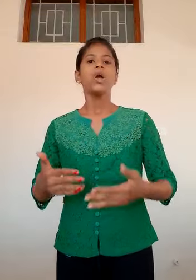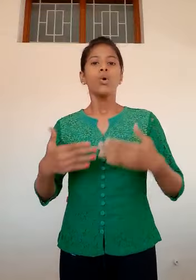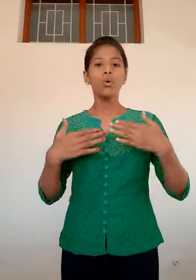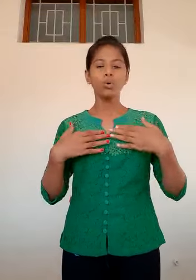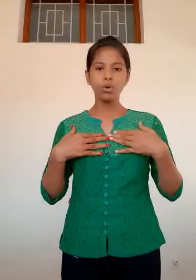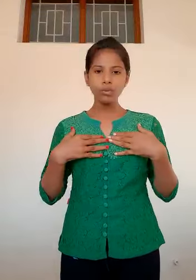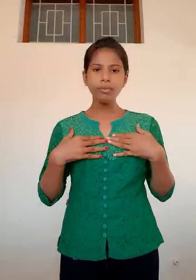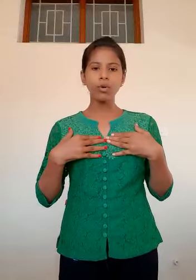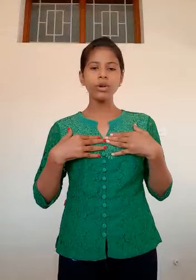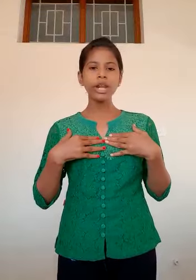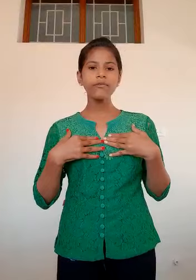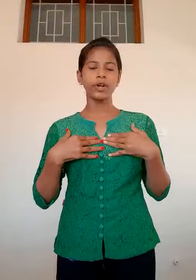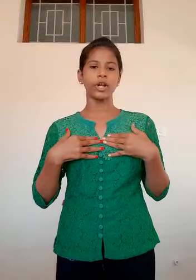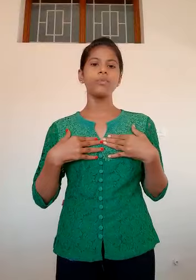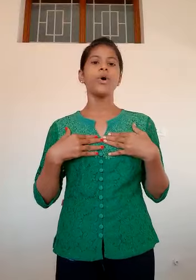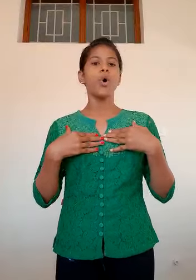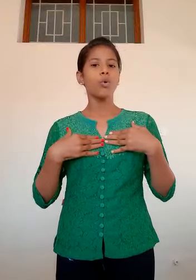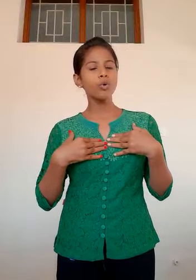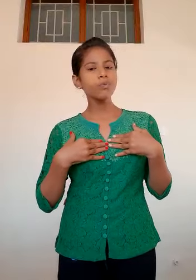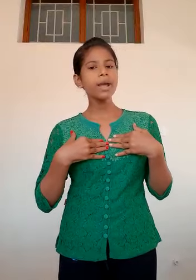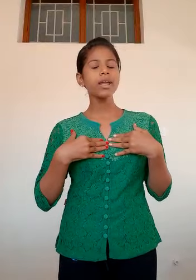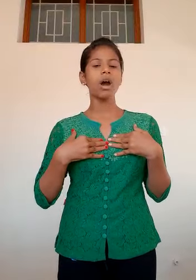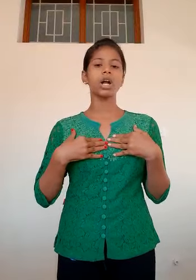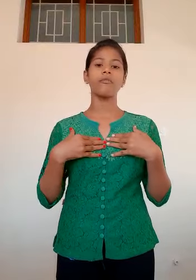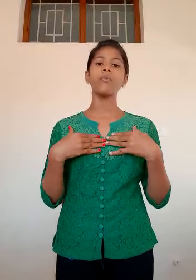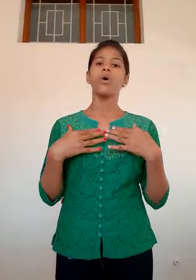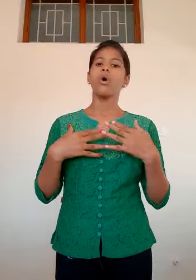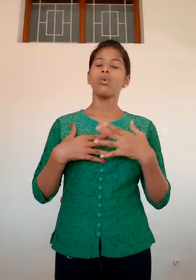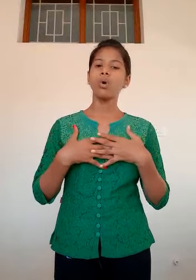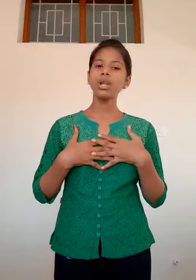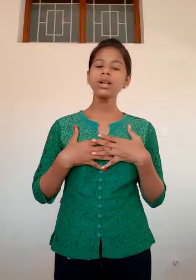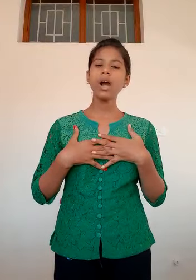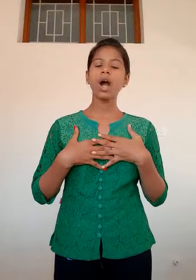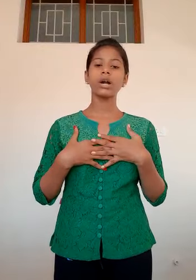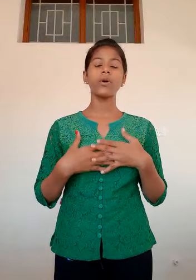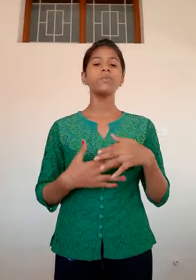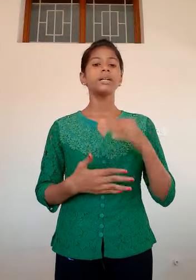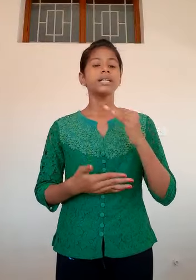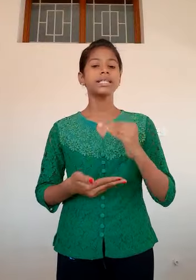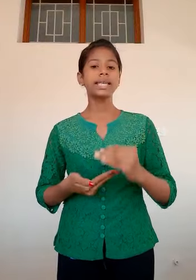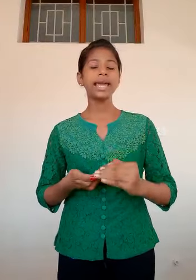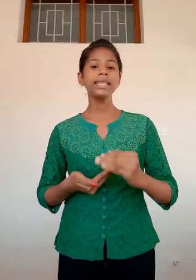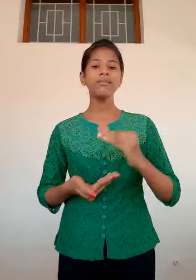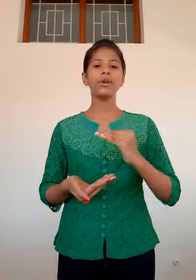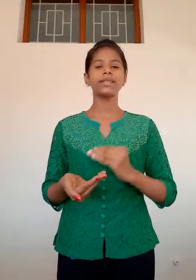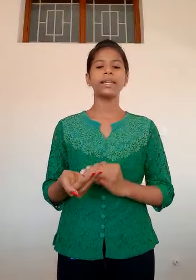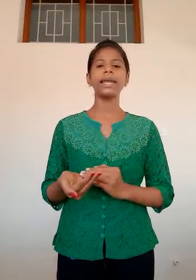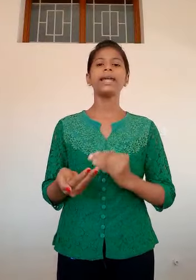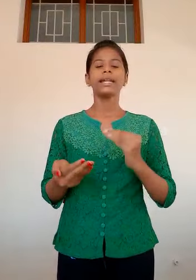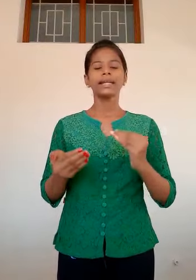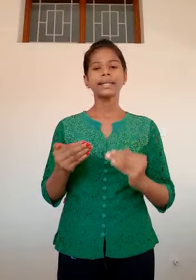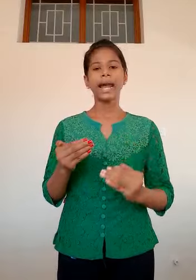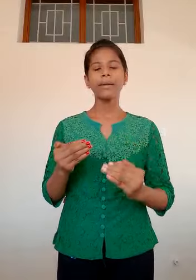உனர் உடனும் உன்மையாகவும் உலுங்காகவும் செய்து முடித்தலே TIME